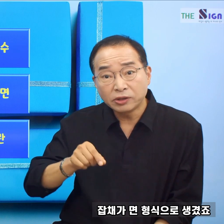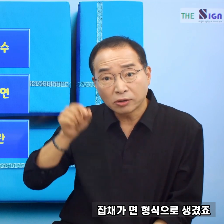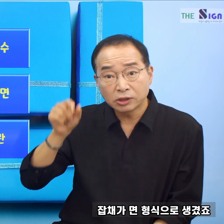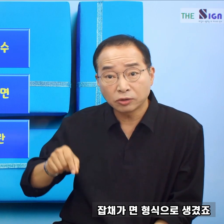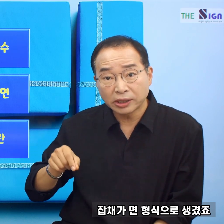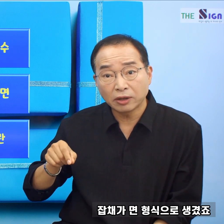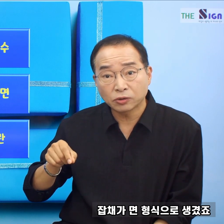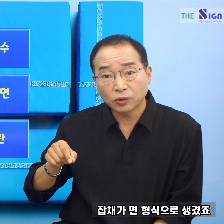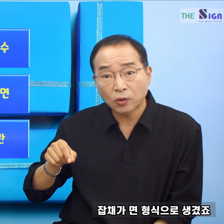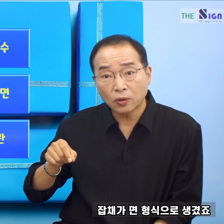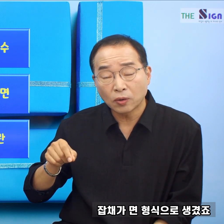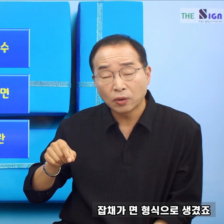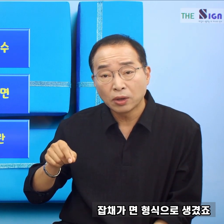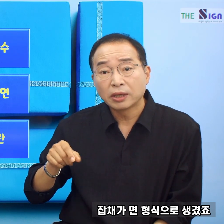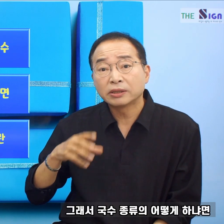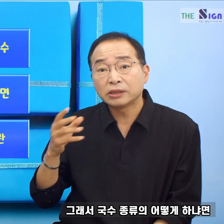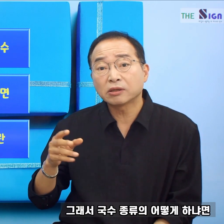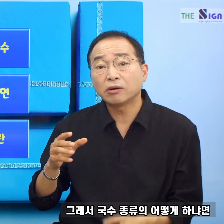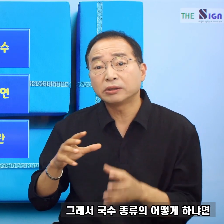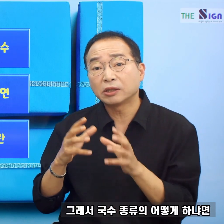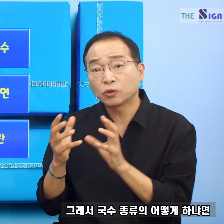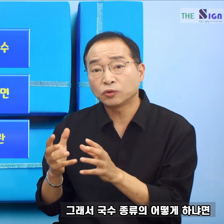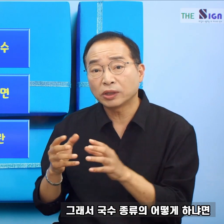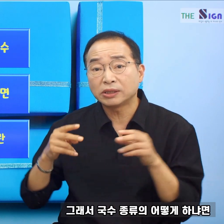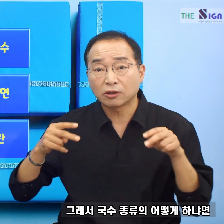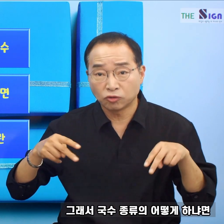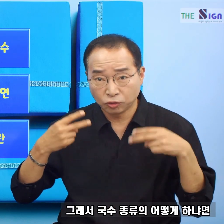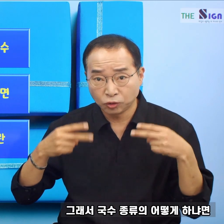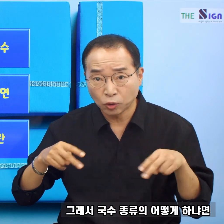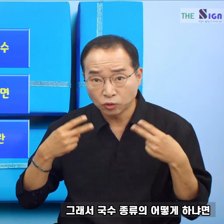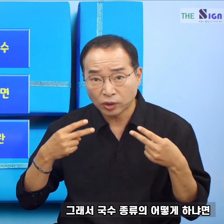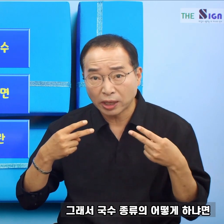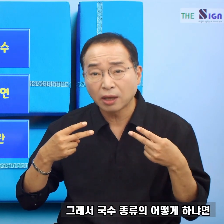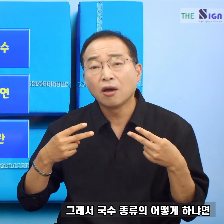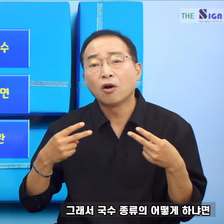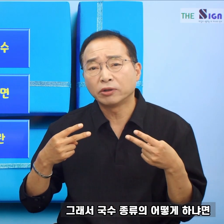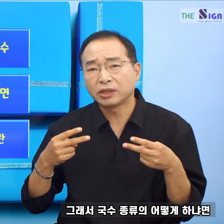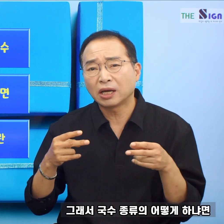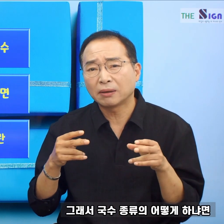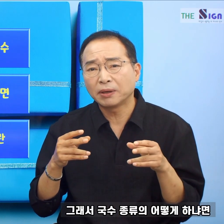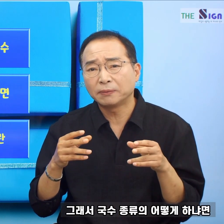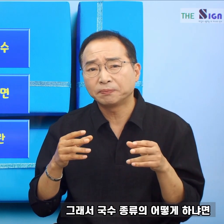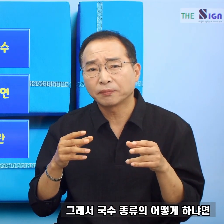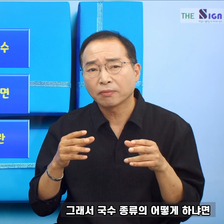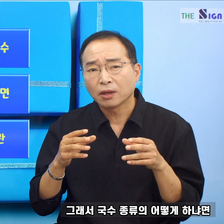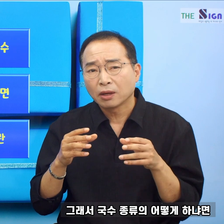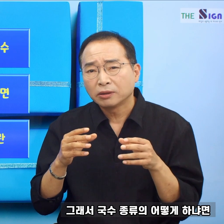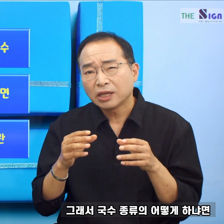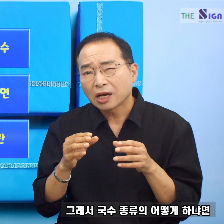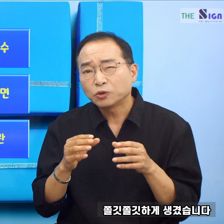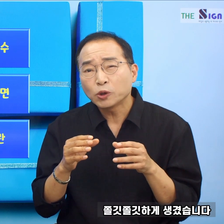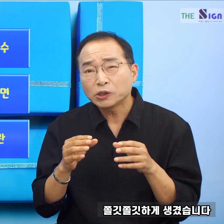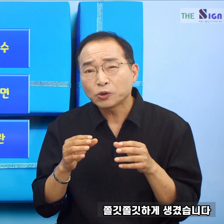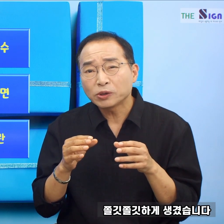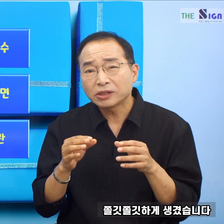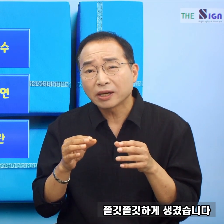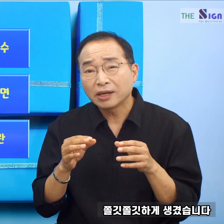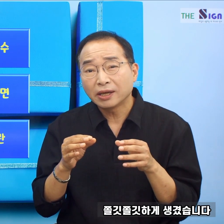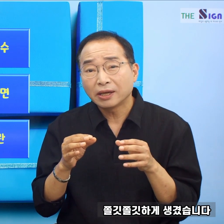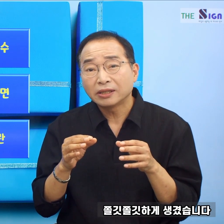형식으로 생겼죠. 그래서 일단 종류가 이제 국수 종류에 어떻게 하냐면 근데 약간 쫄깃쫄깃하게